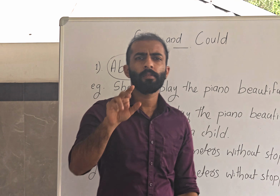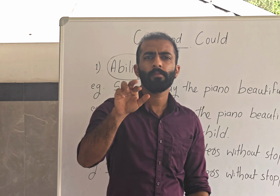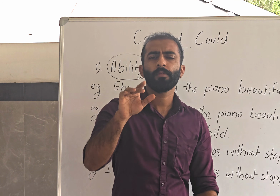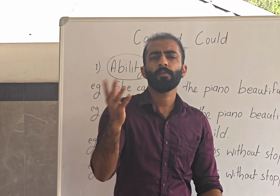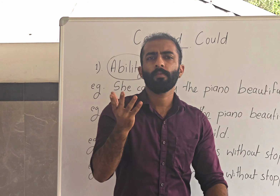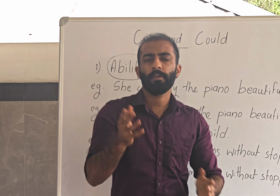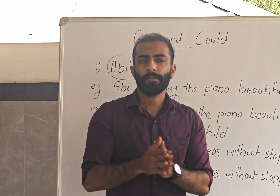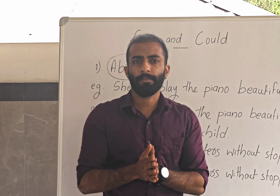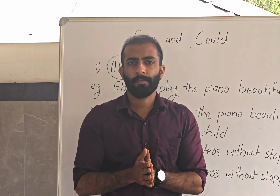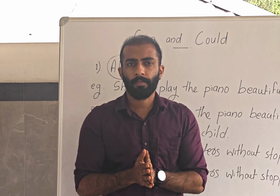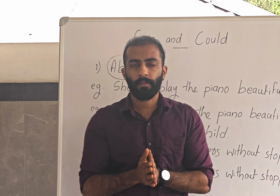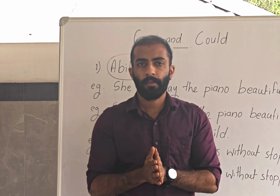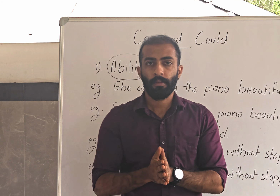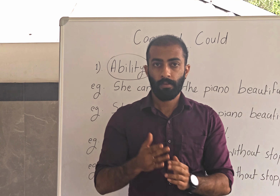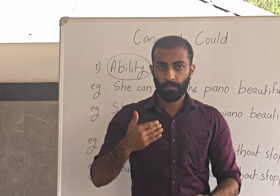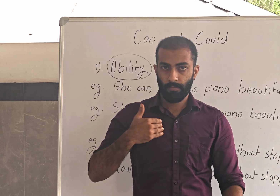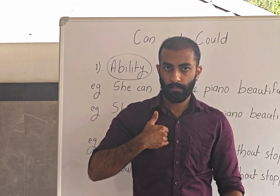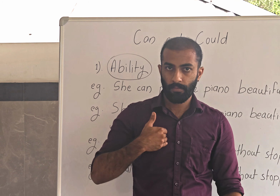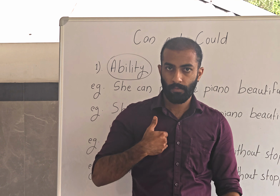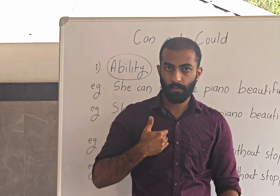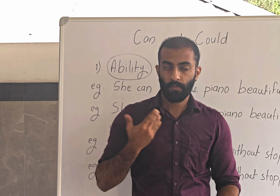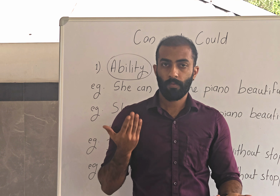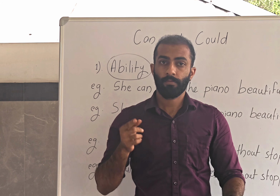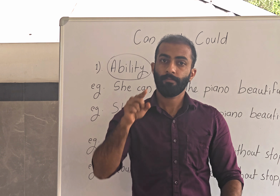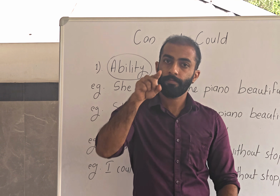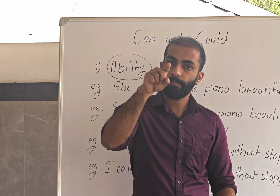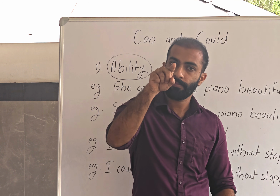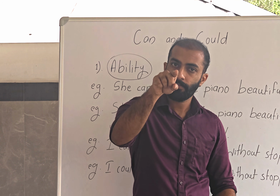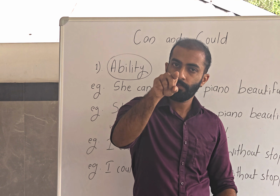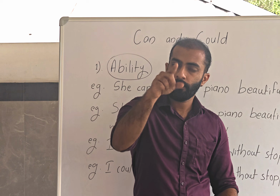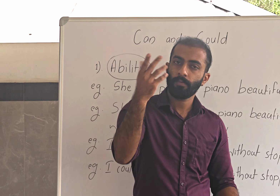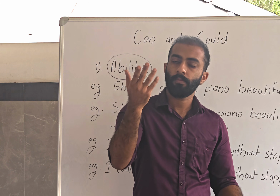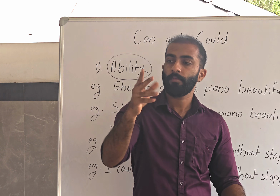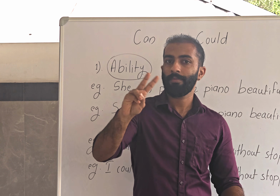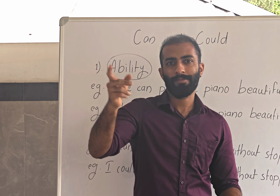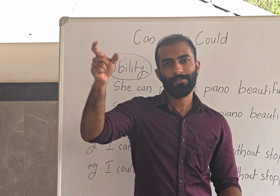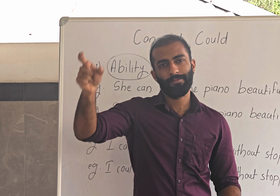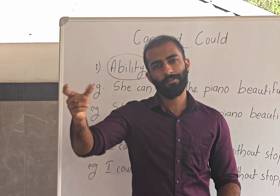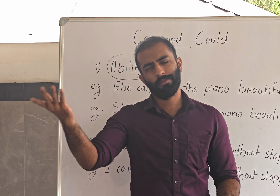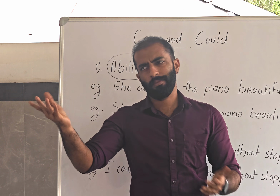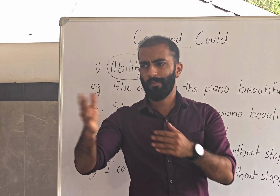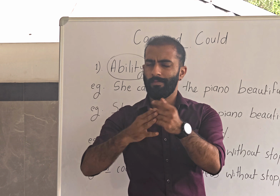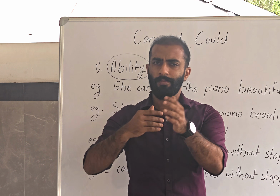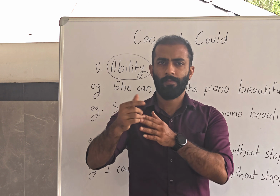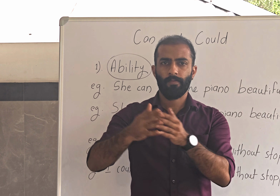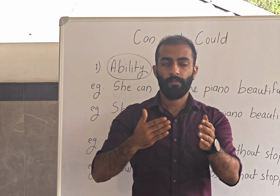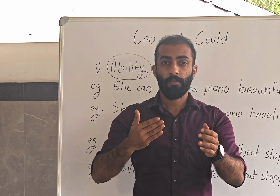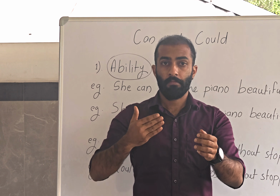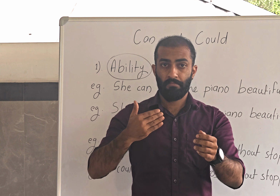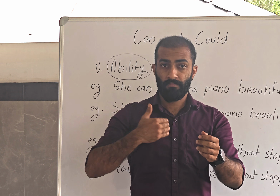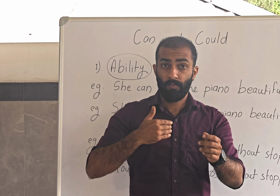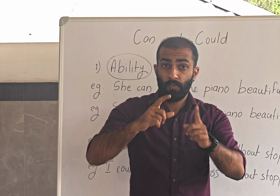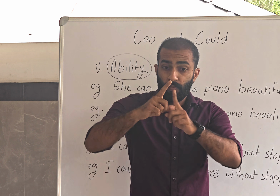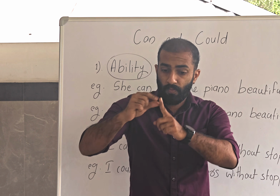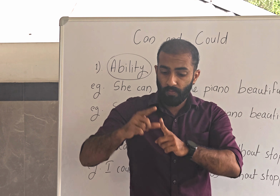എബിലിറ്റി എന്ന് പറഞ്ഞാൽ എന്താണ്? എൻ്റെ തന്നെയോ അല്ലെങ്കിൽ നിങ്ങളുടെയോ അല്ലെങ്കിൽ മറ്റാരെങ്കിലുടെയോ നമുക്ക് ചെയ്യാൻ